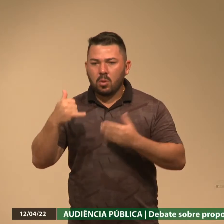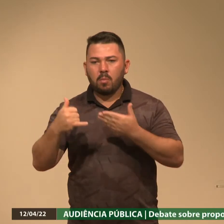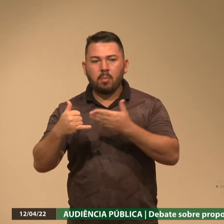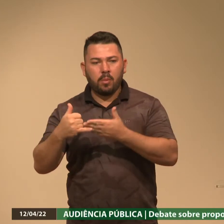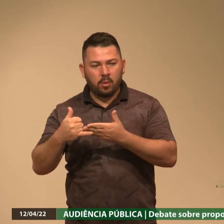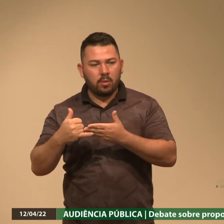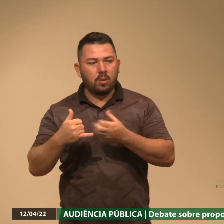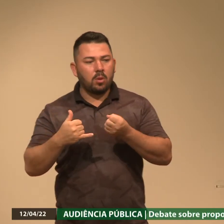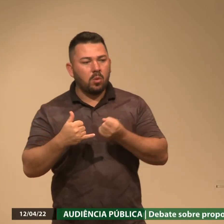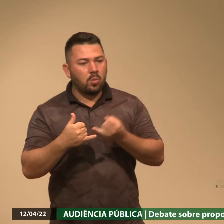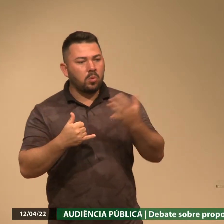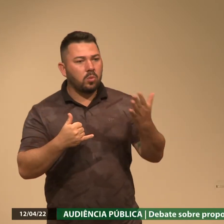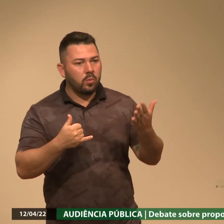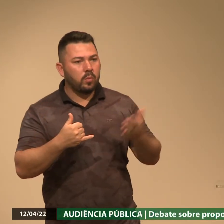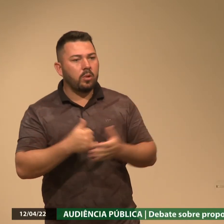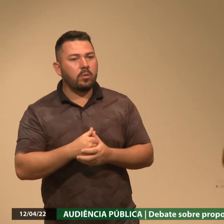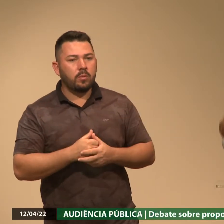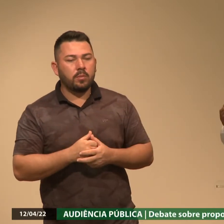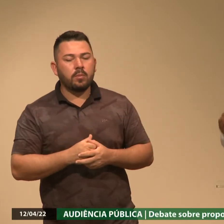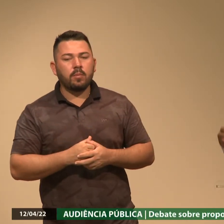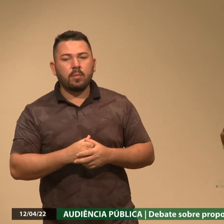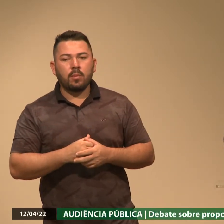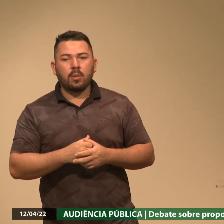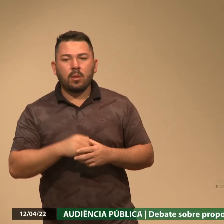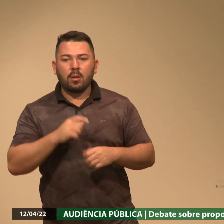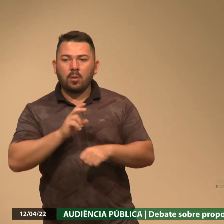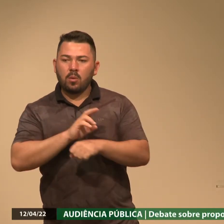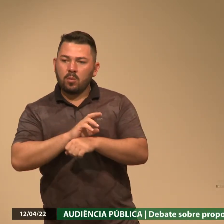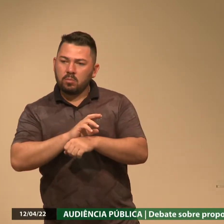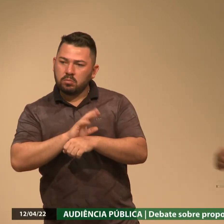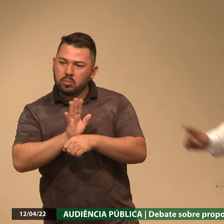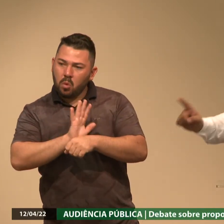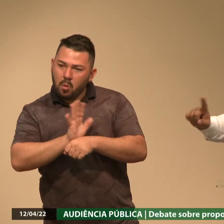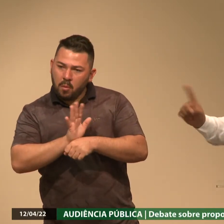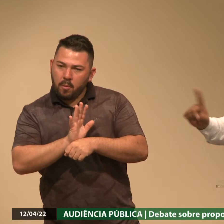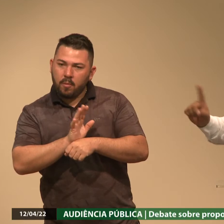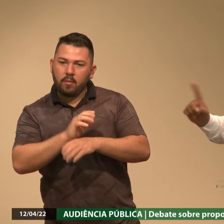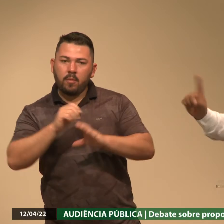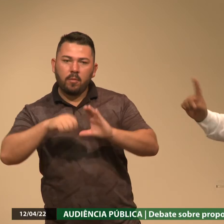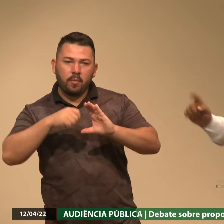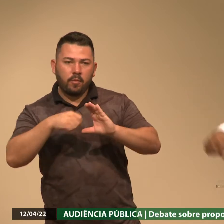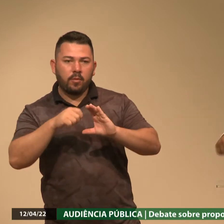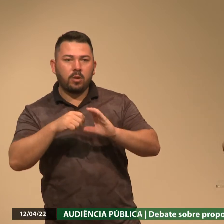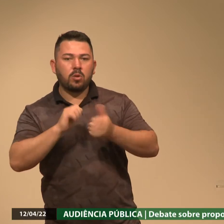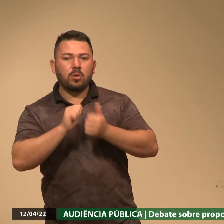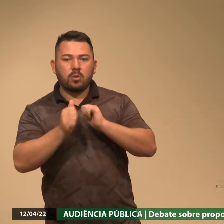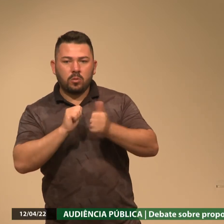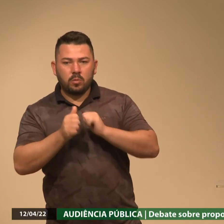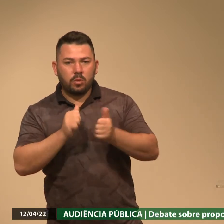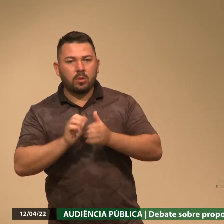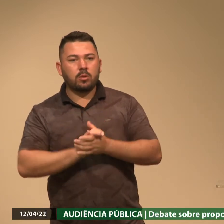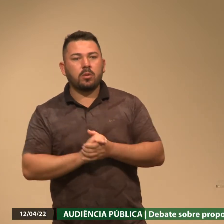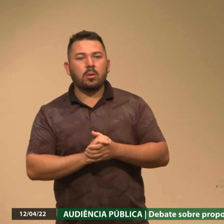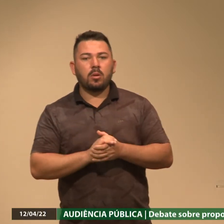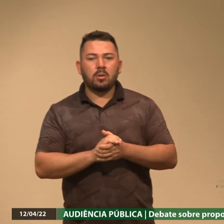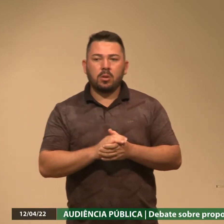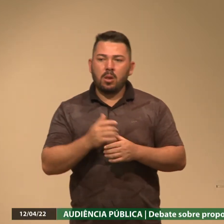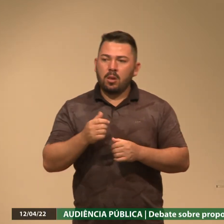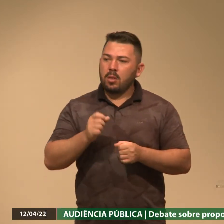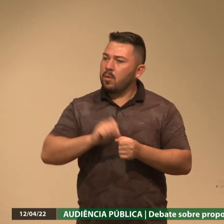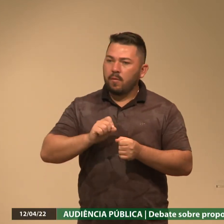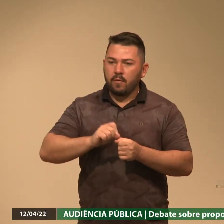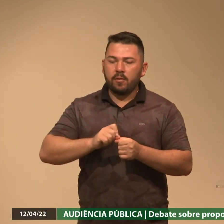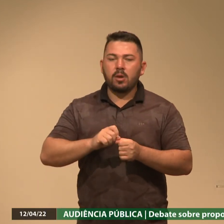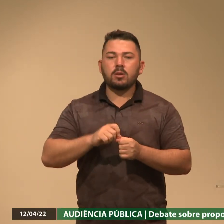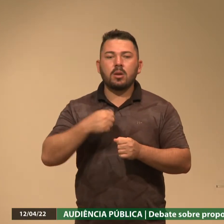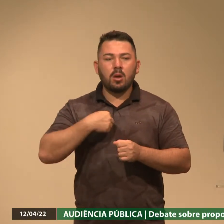vocês o número ali e vão receber um vídeo de um tutorial já que a secretaria de esporte não fez o meu gabinete vai fazer um